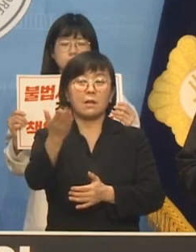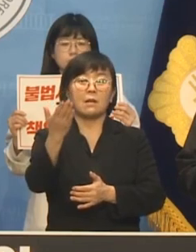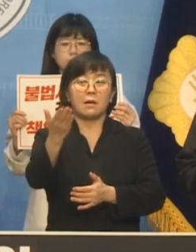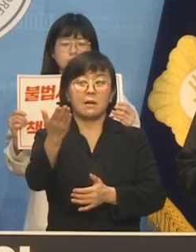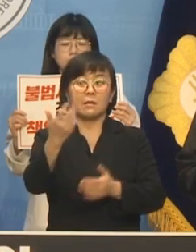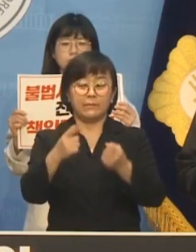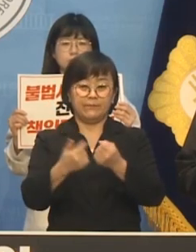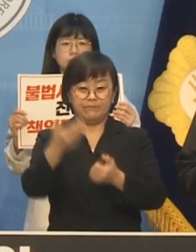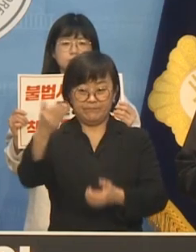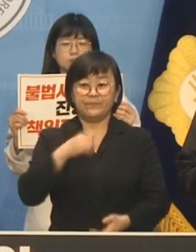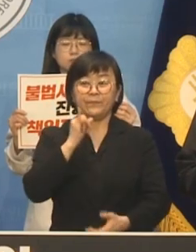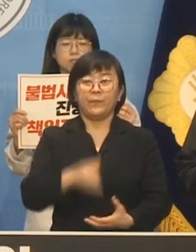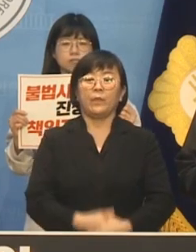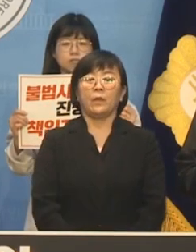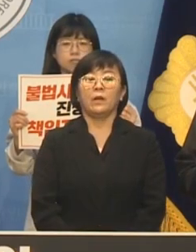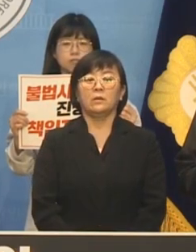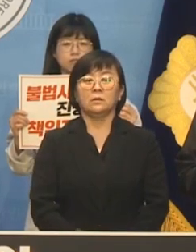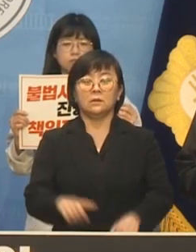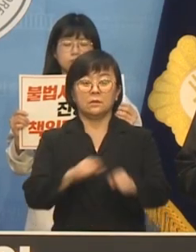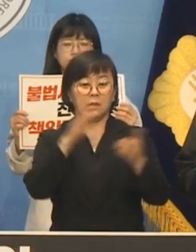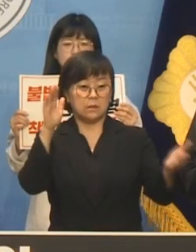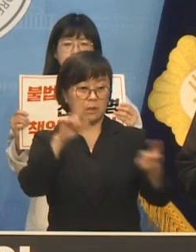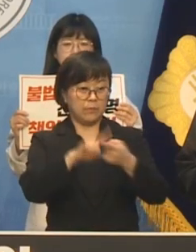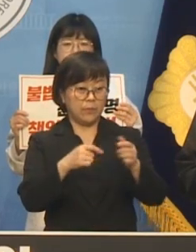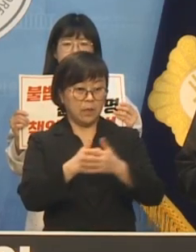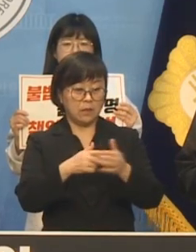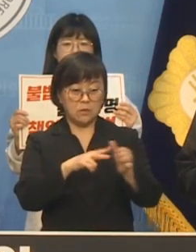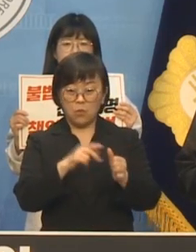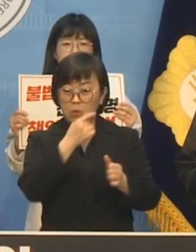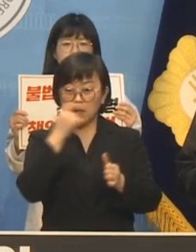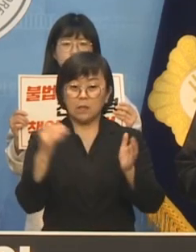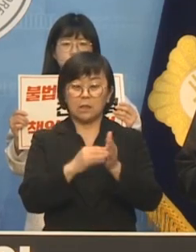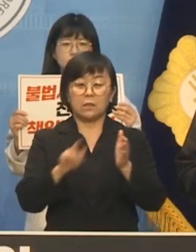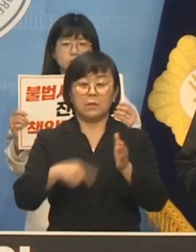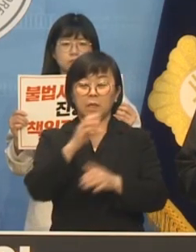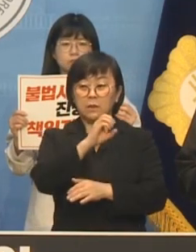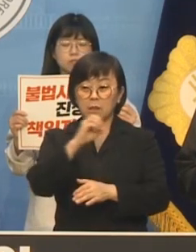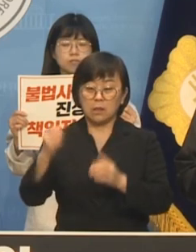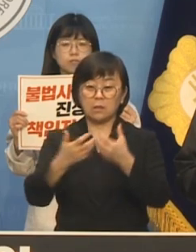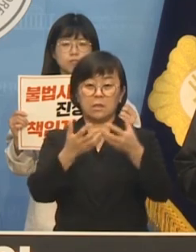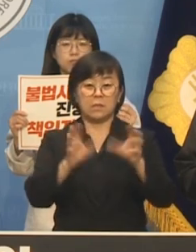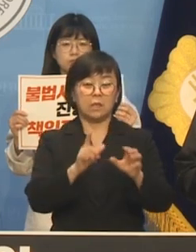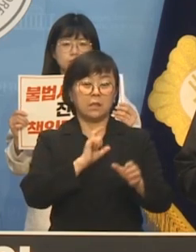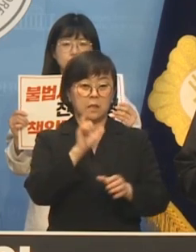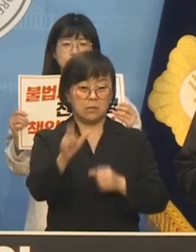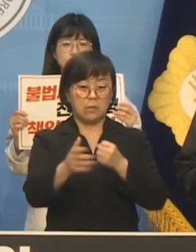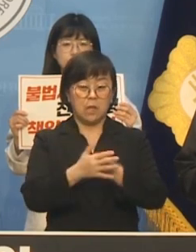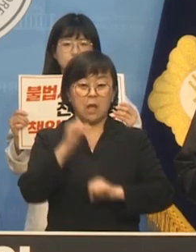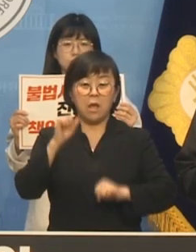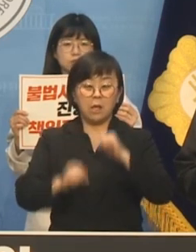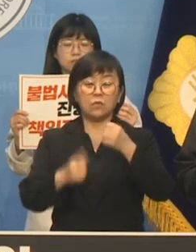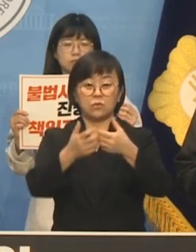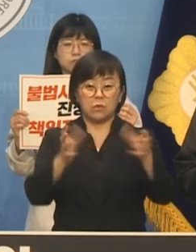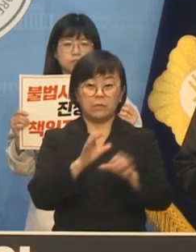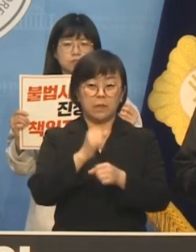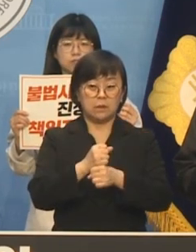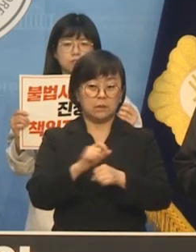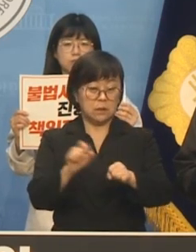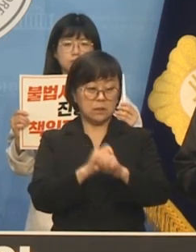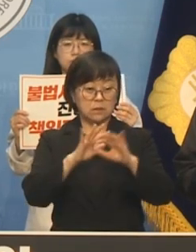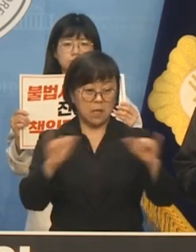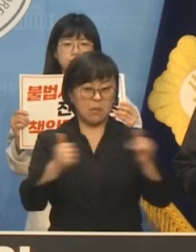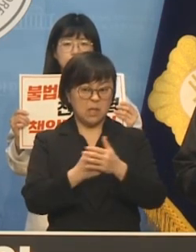임의로 제출받기도 했으며 특정 학생들의 신원을 파악해 땡땡땡 팀이라는 이름의 행동조를 만들어 특정